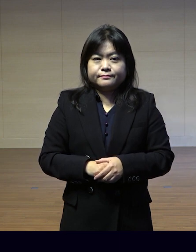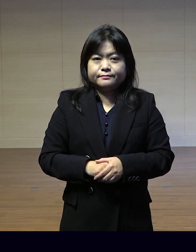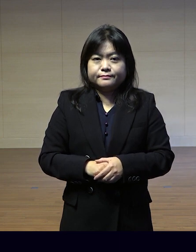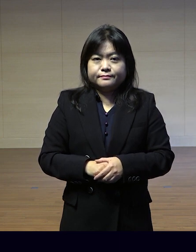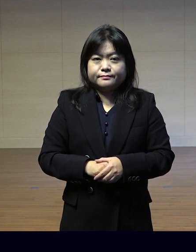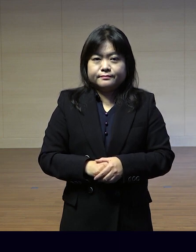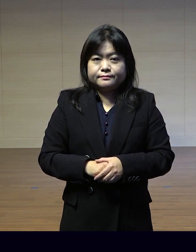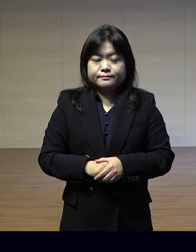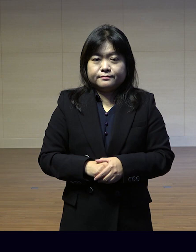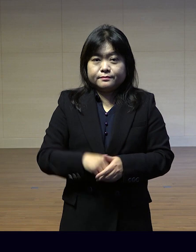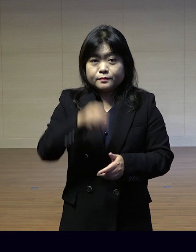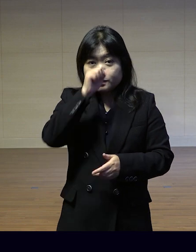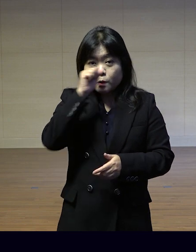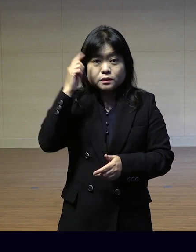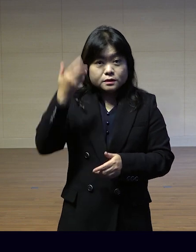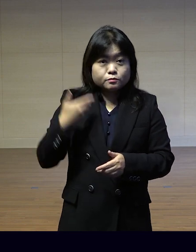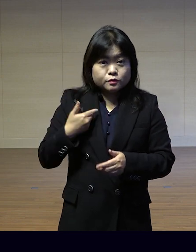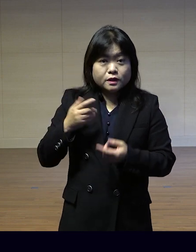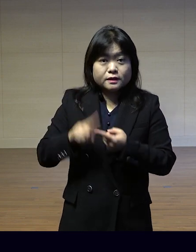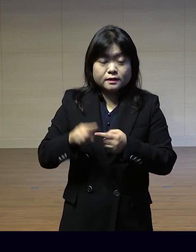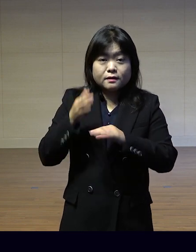네, 좋은 질문에 감사드리고요.